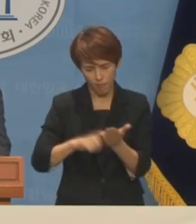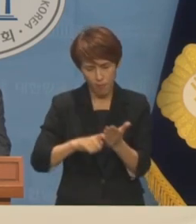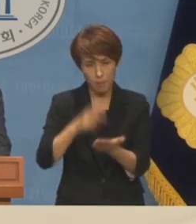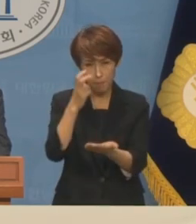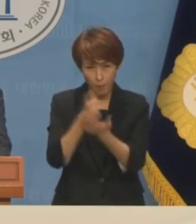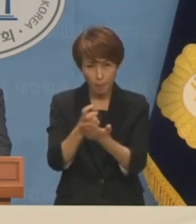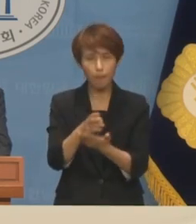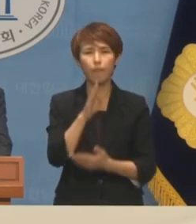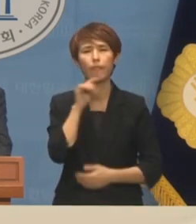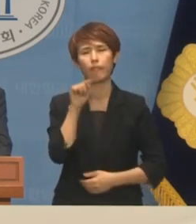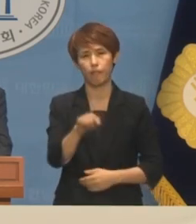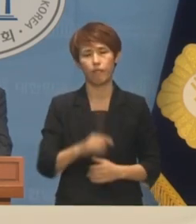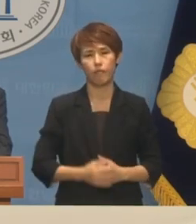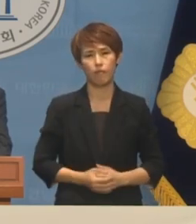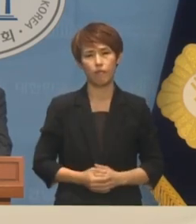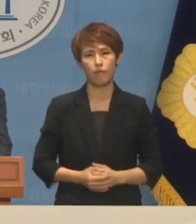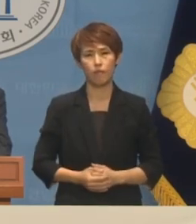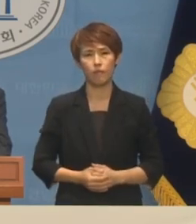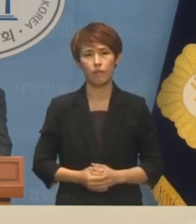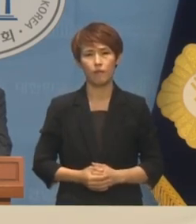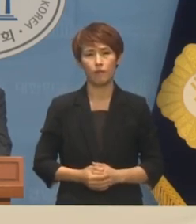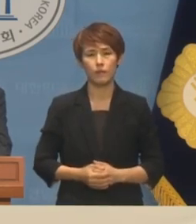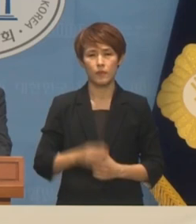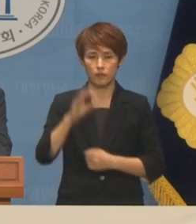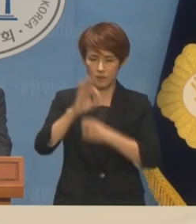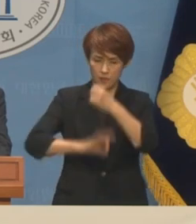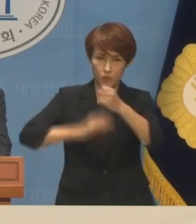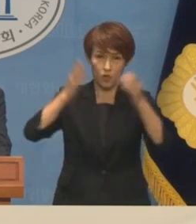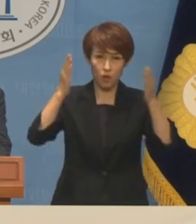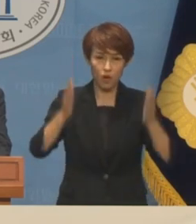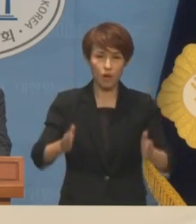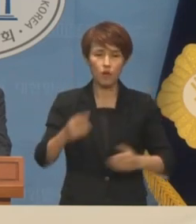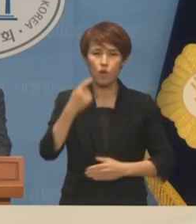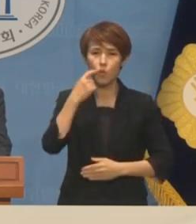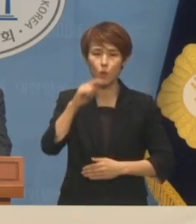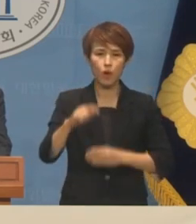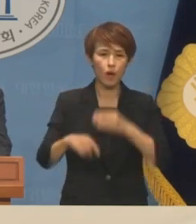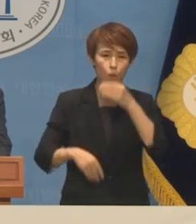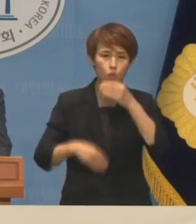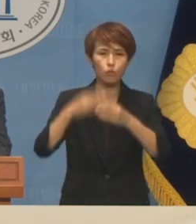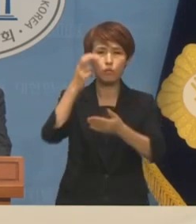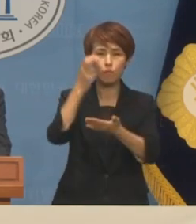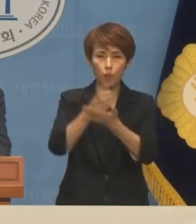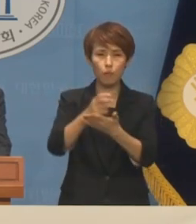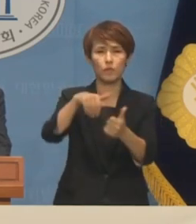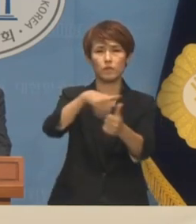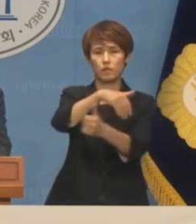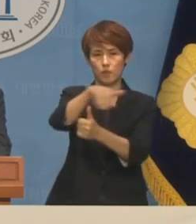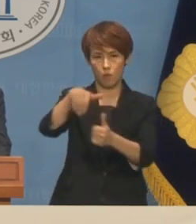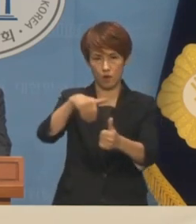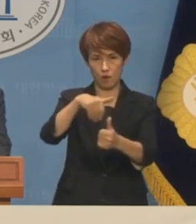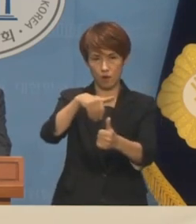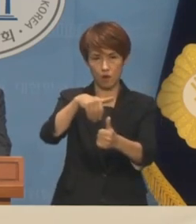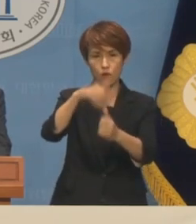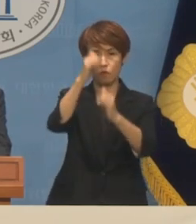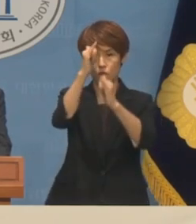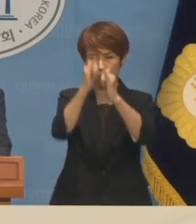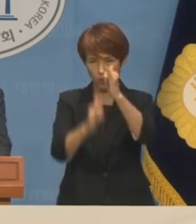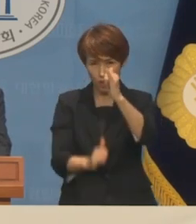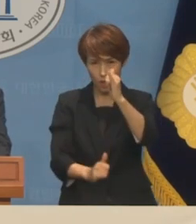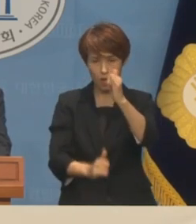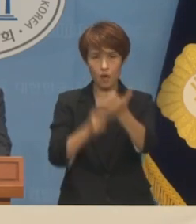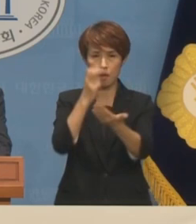때문입니다. 또한 지난 10년간 노란봉투법의 상황 과정과 역사, 법률안